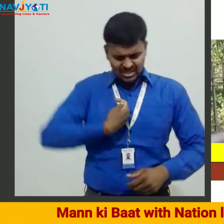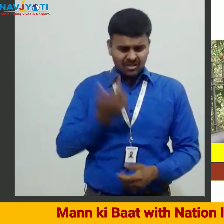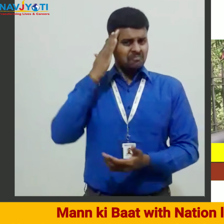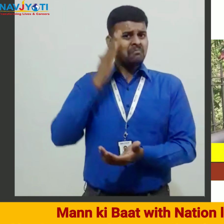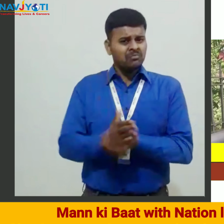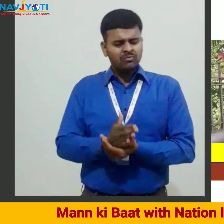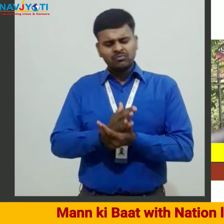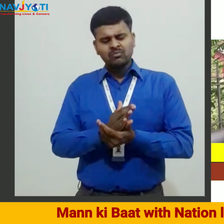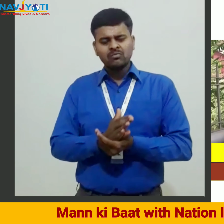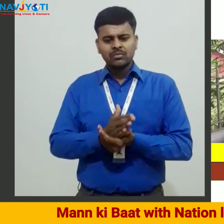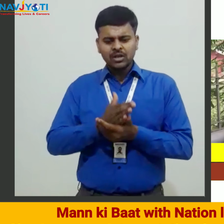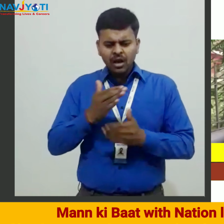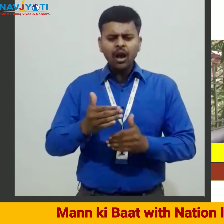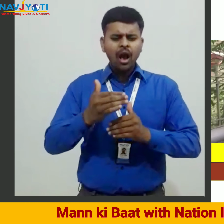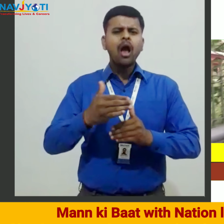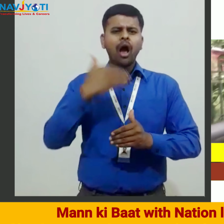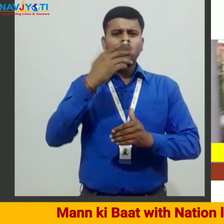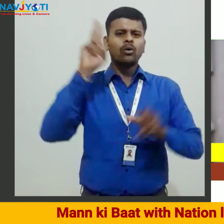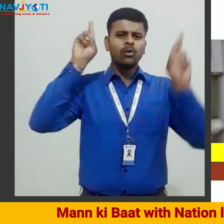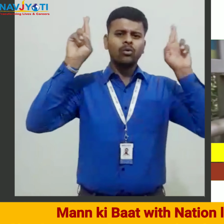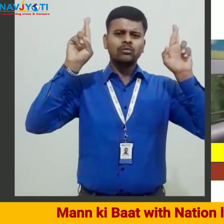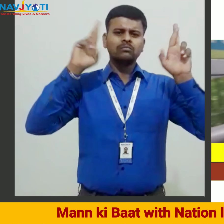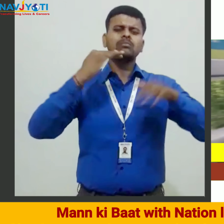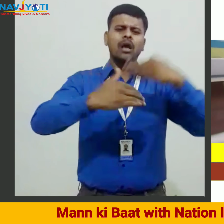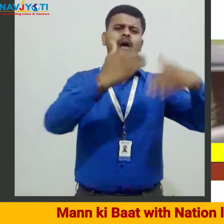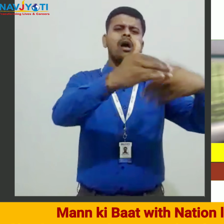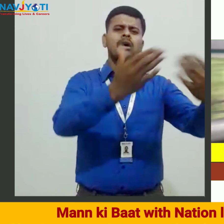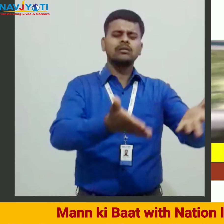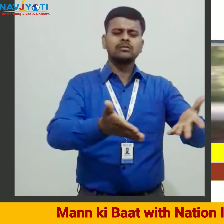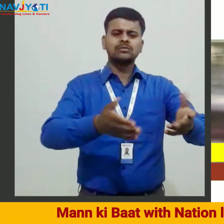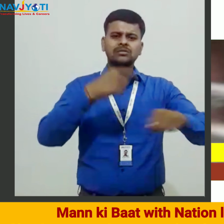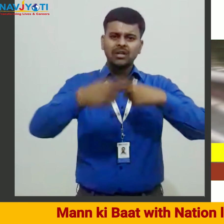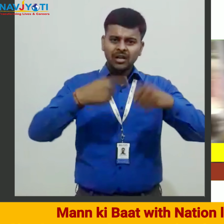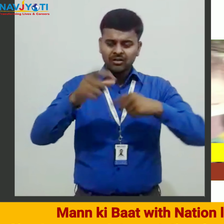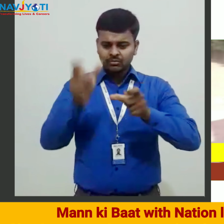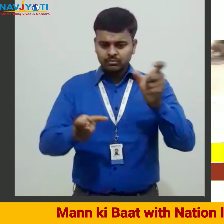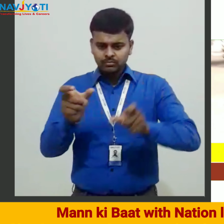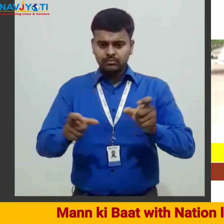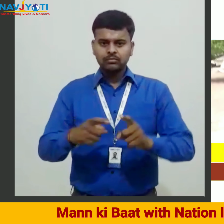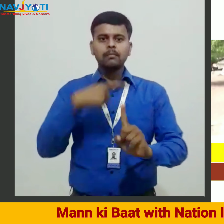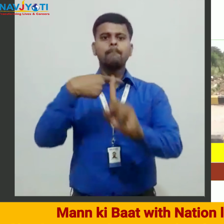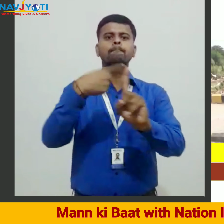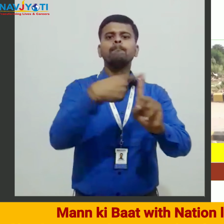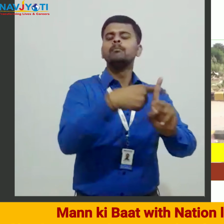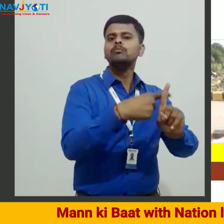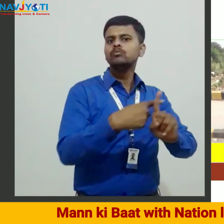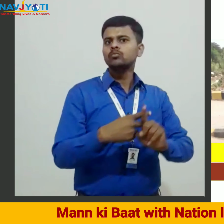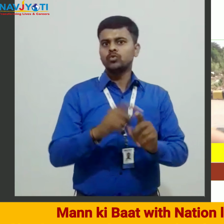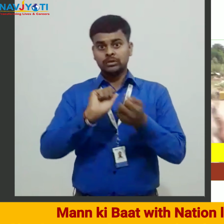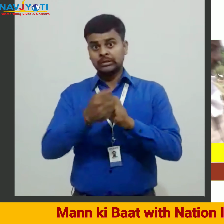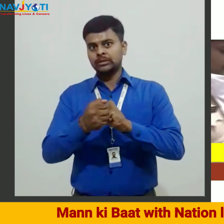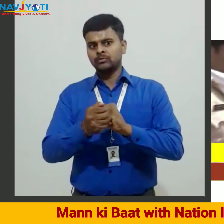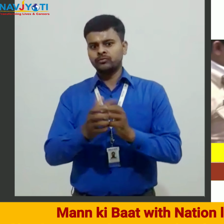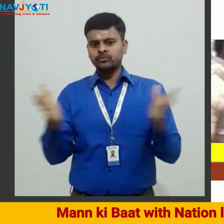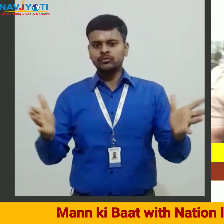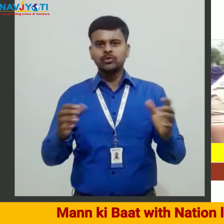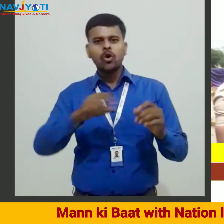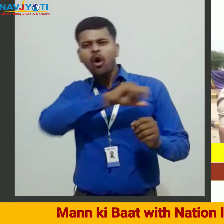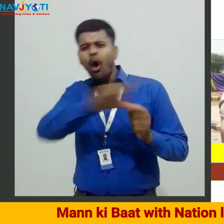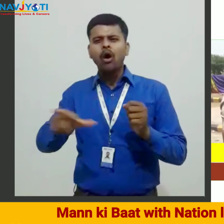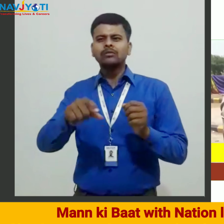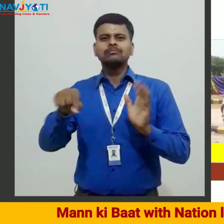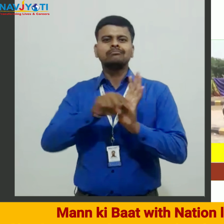हैं। हमारे पुलिस कर्मियों ने इसे जनता की सेवा के एक अवसर के रूप में लिया है और मुझे